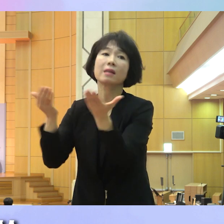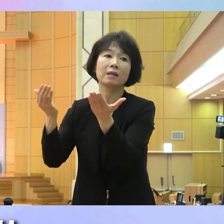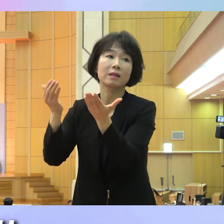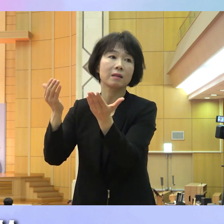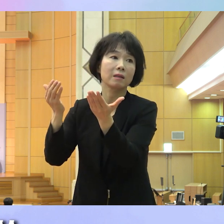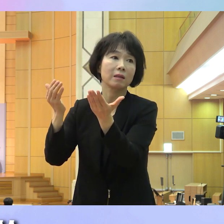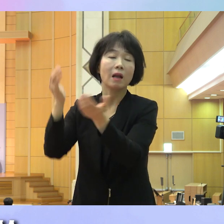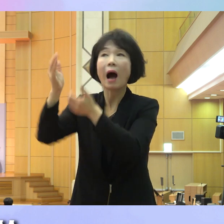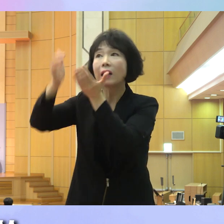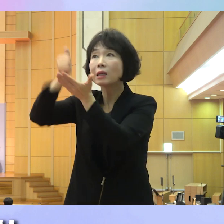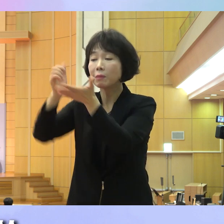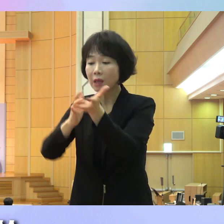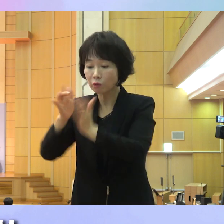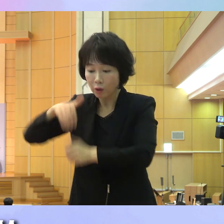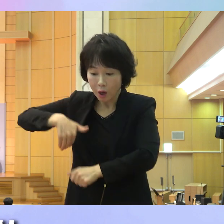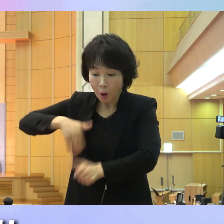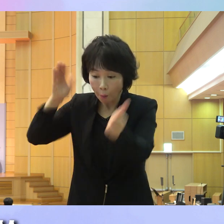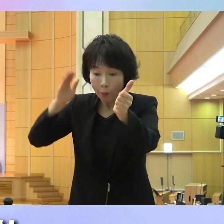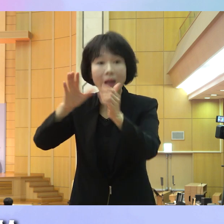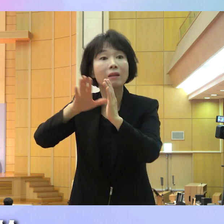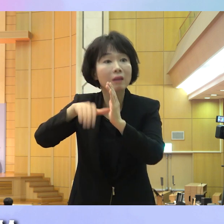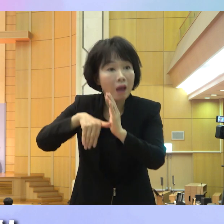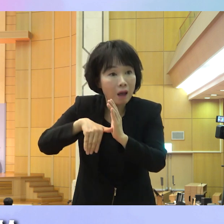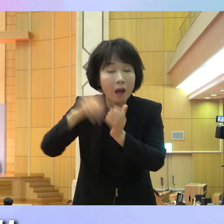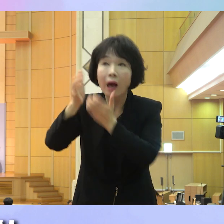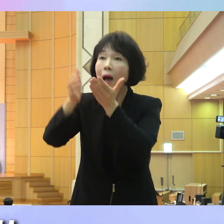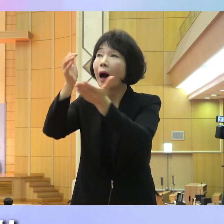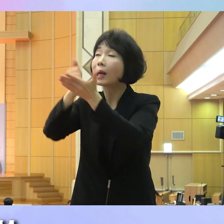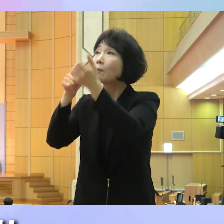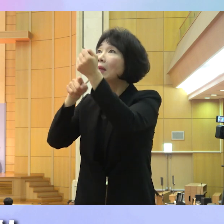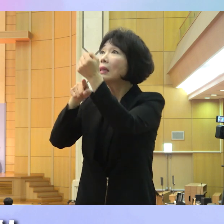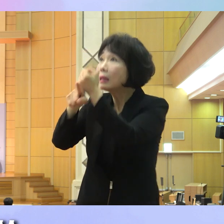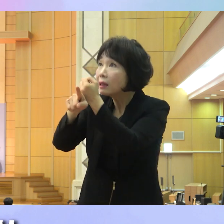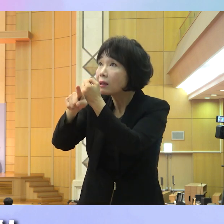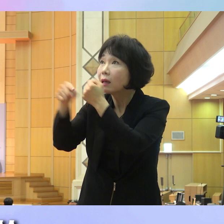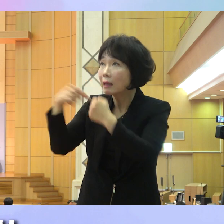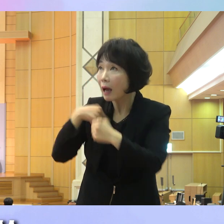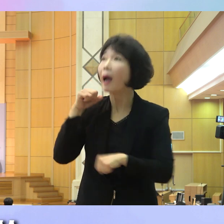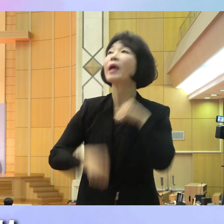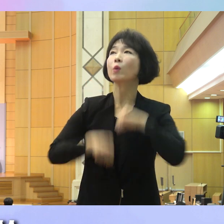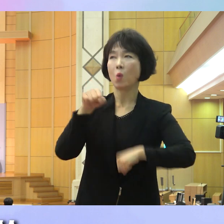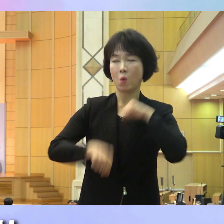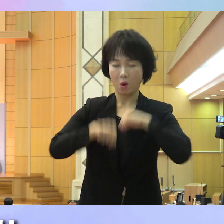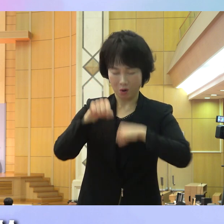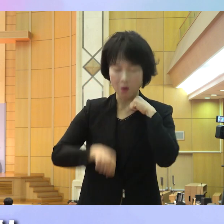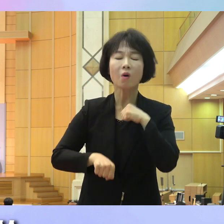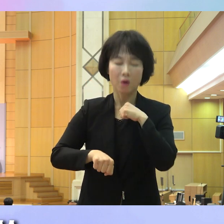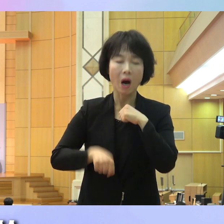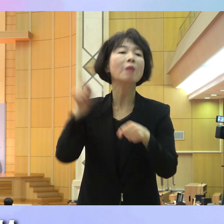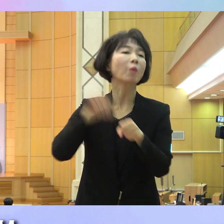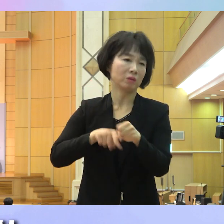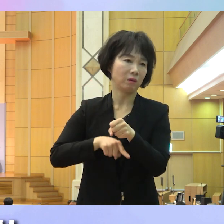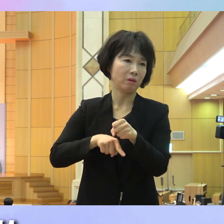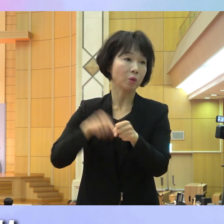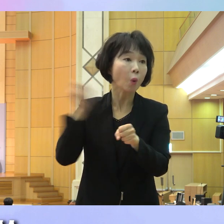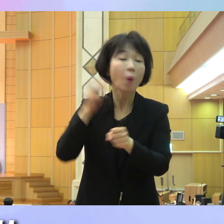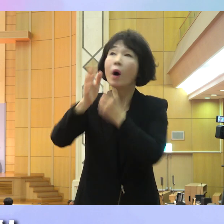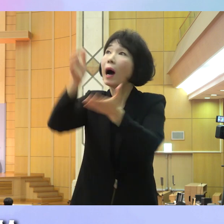하나님께서 예수님을 땅에 보내실 때 하나님의 뜻을 행하라고 그리고 그의